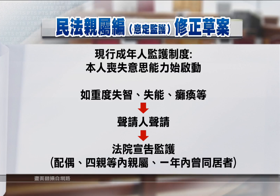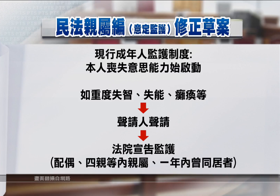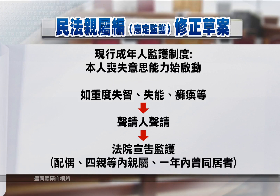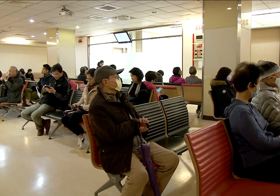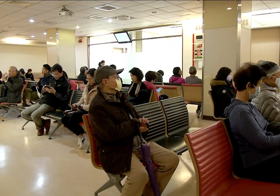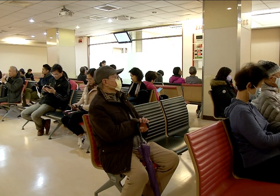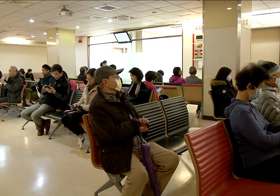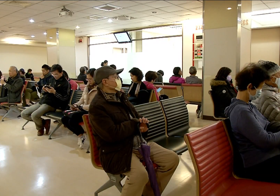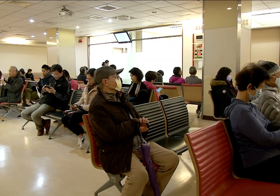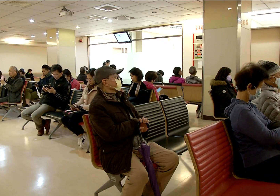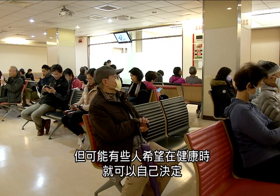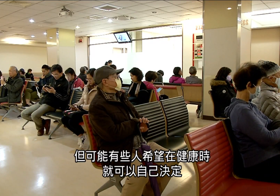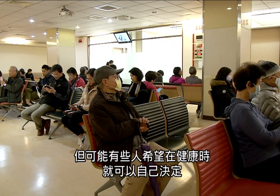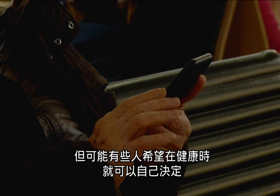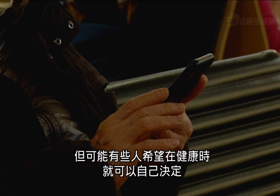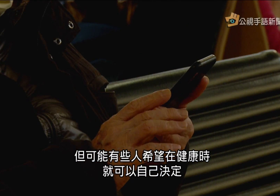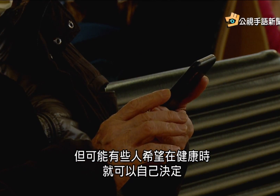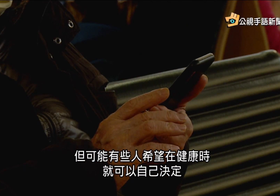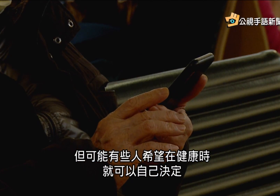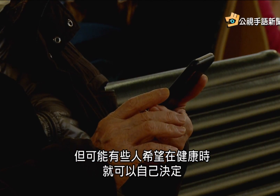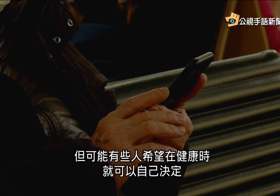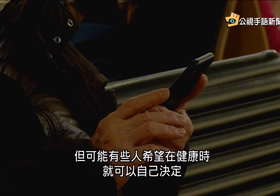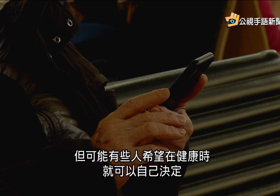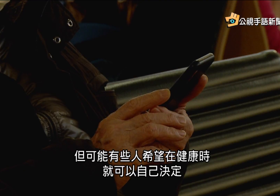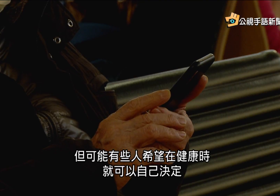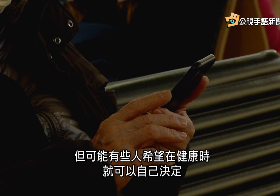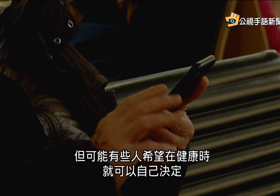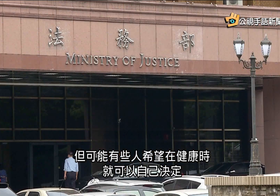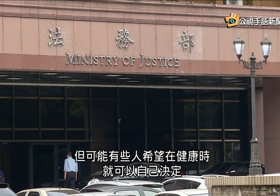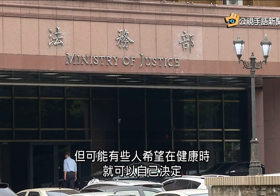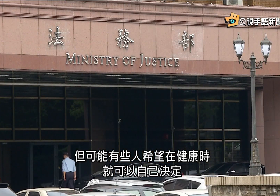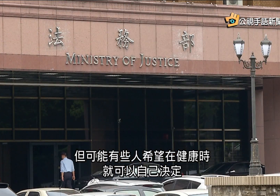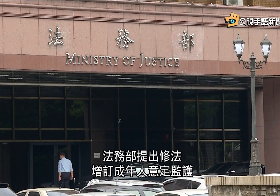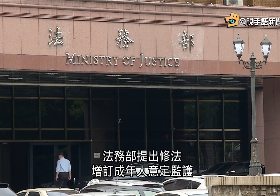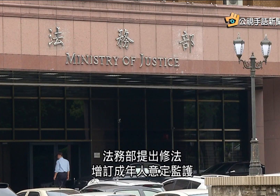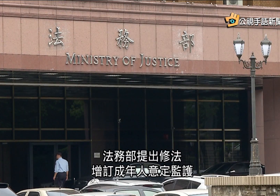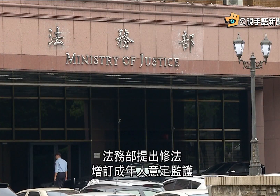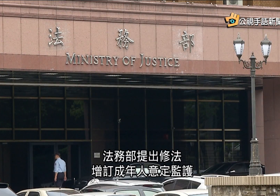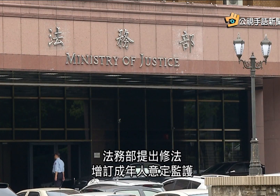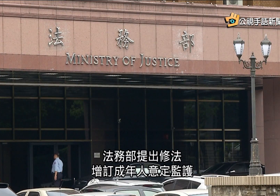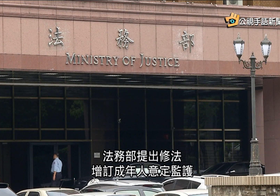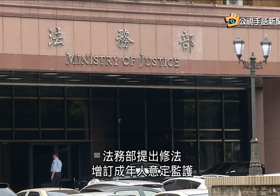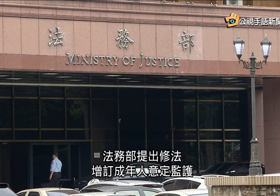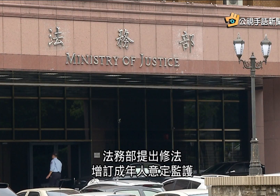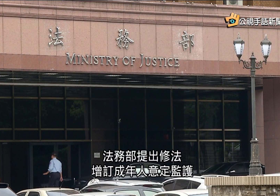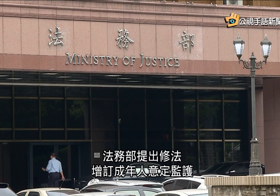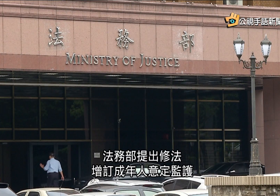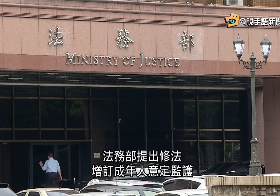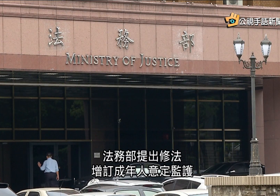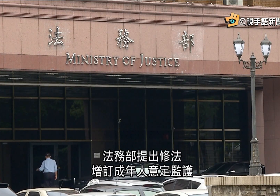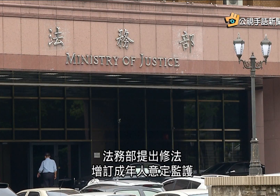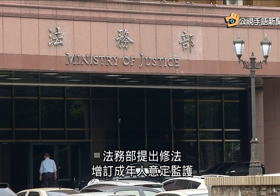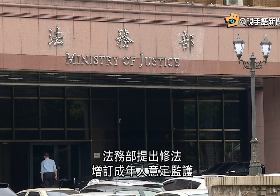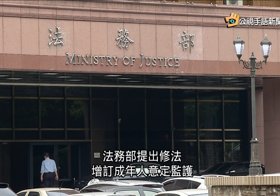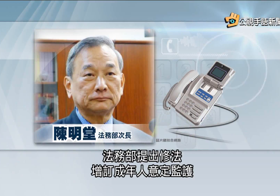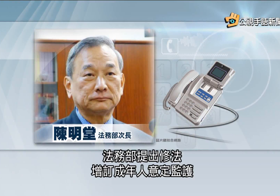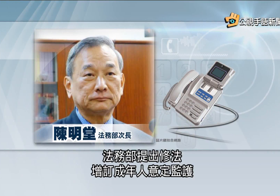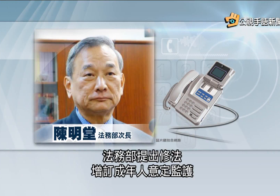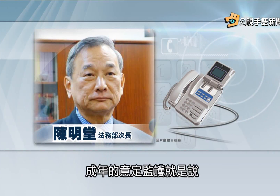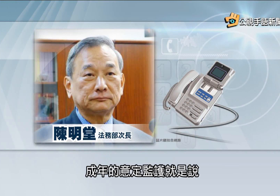人。但可能有些人希望在健康时就可以自己决定，法务部提出修法，增订成年人意定监护。 成年的意定监